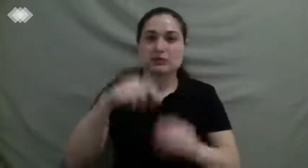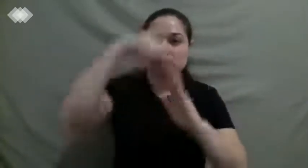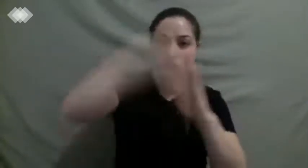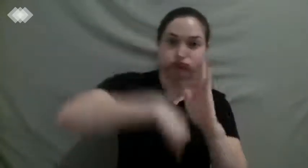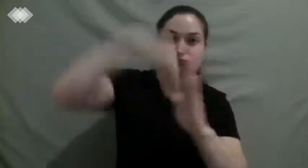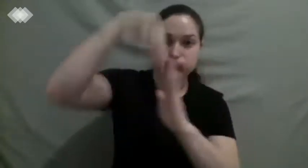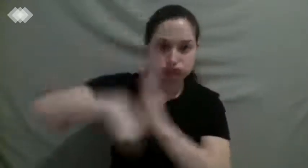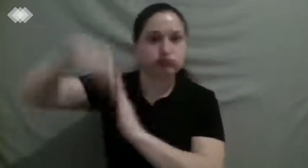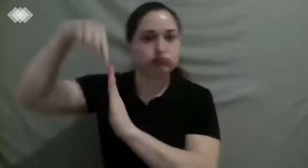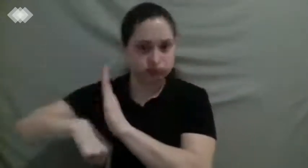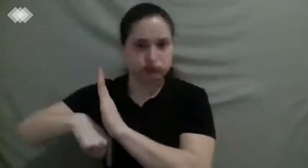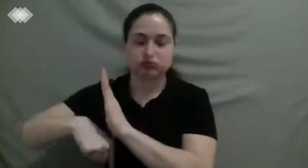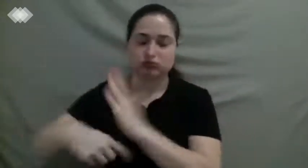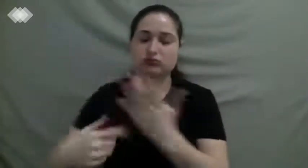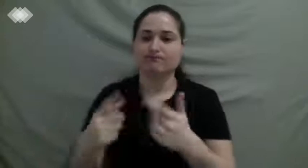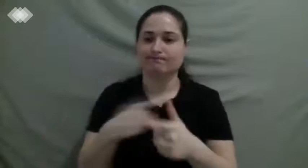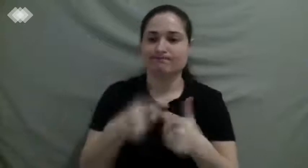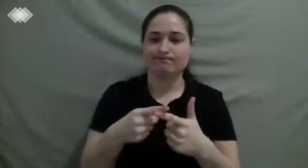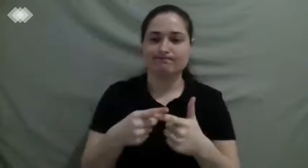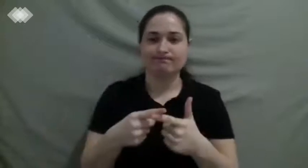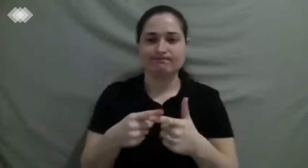para seguir profundizando. O sea que